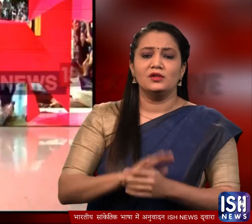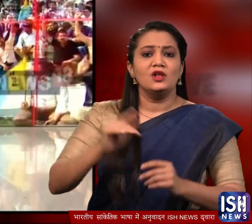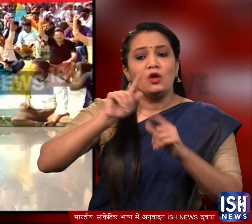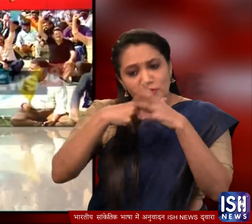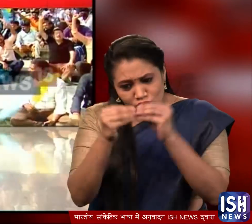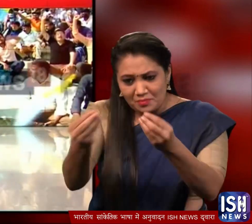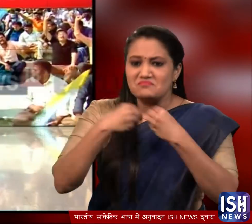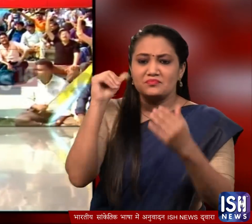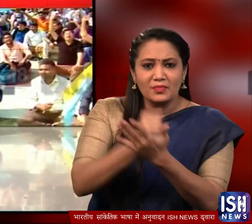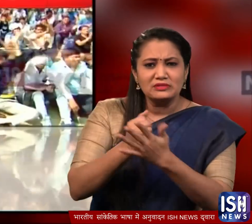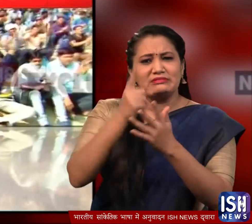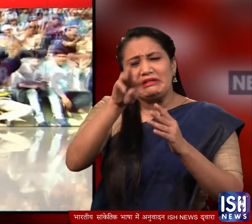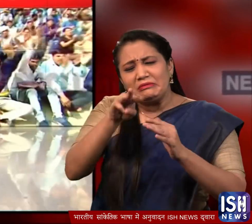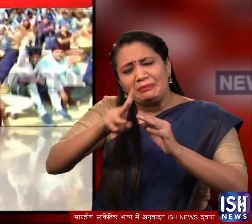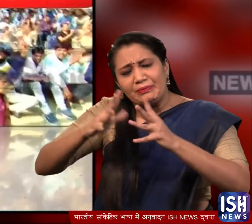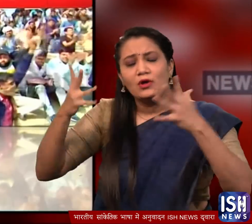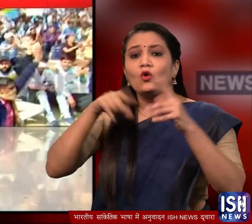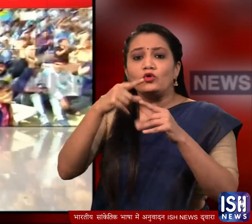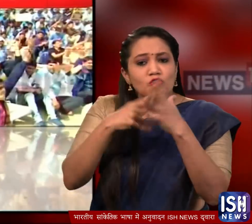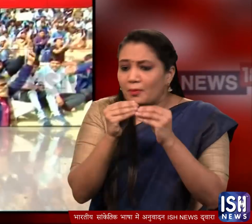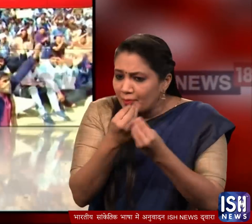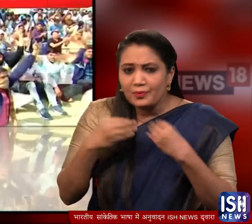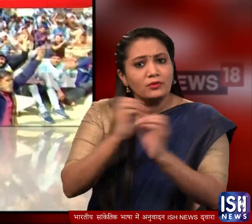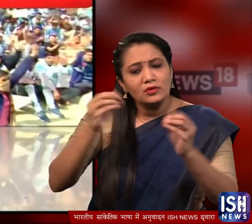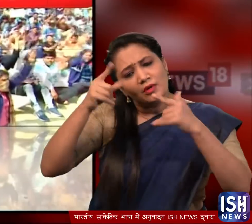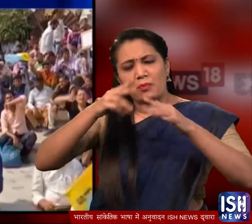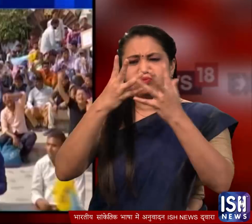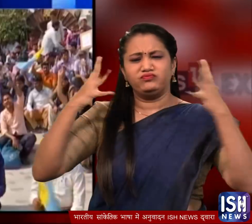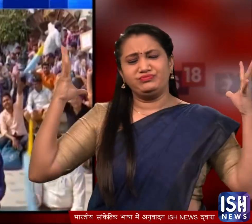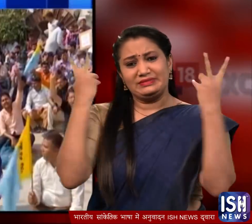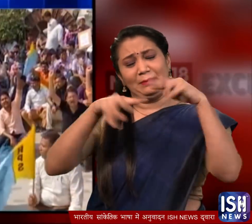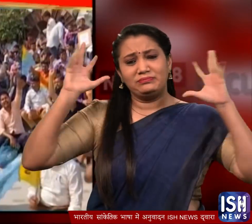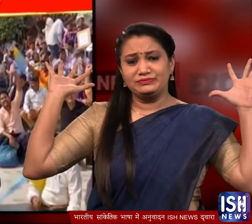साथ नौकरी की मांग करते हुए हजारों की संख्या में बेरोजगार भी सड़कों पर उतर आए, जिन्हें